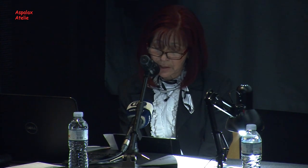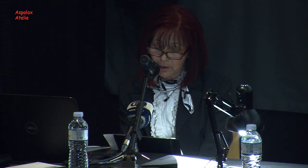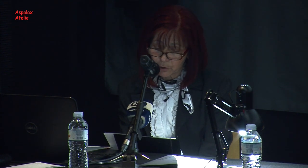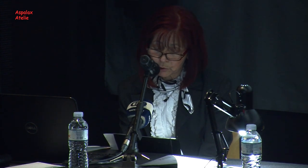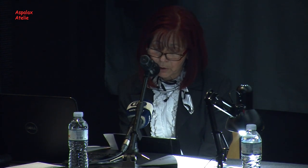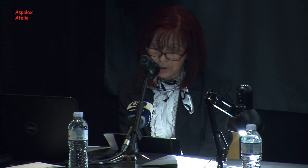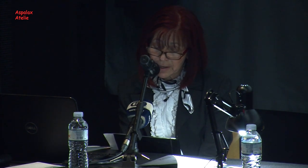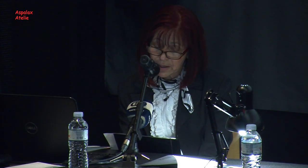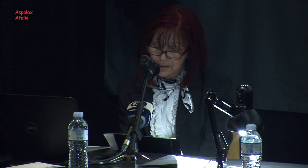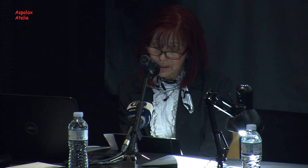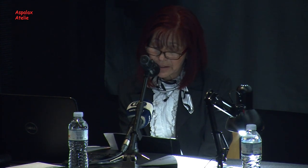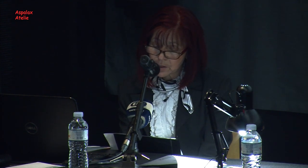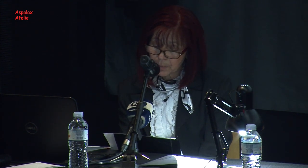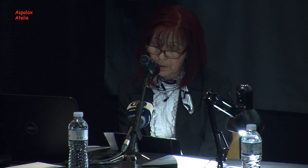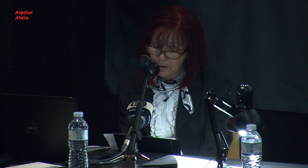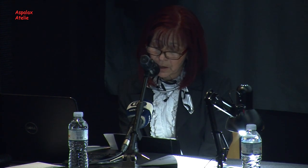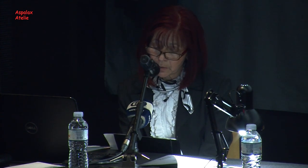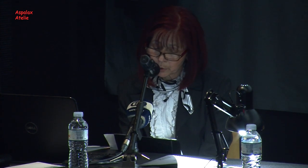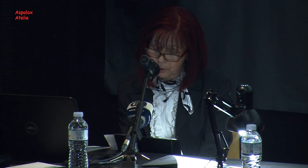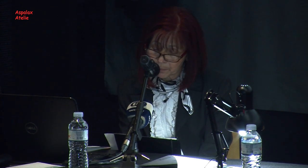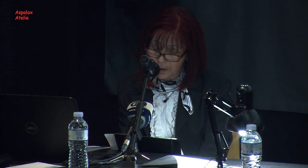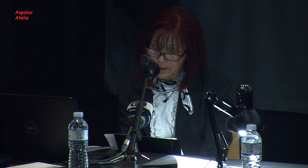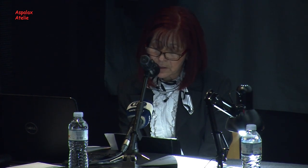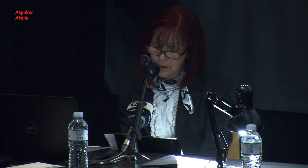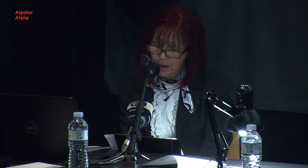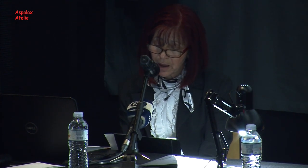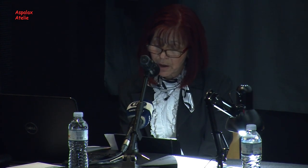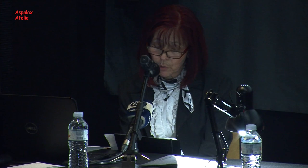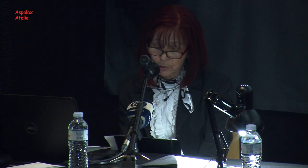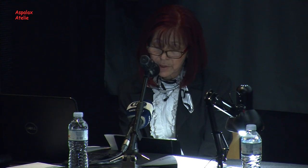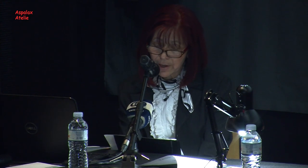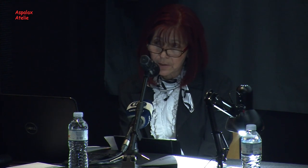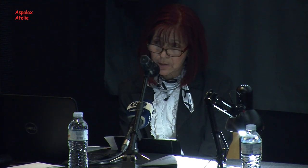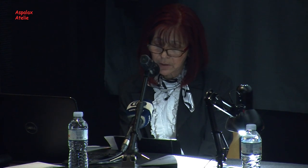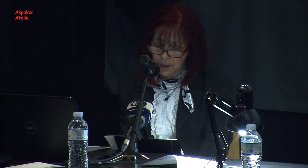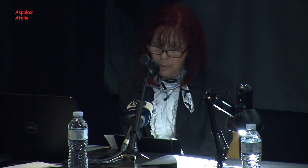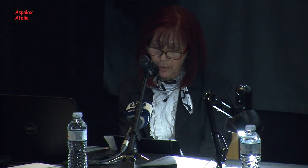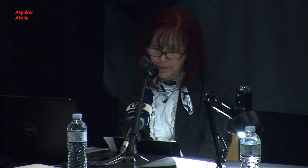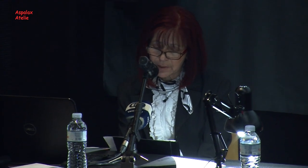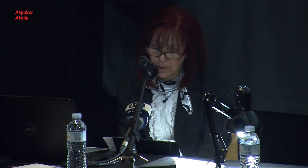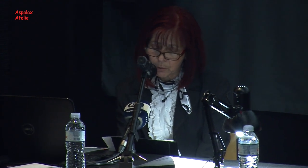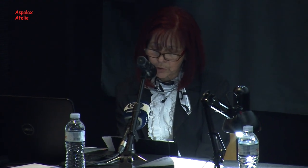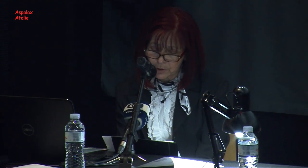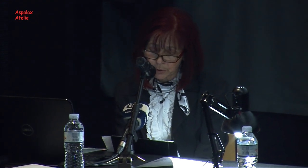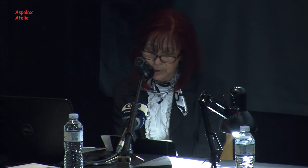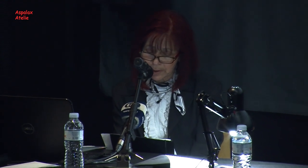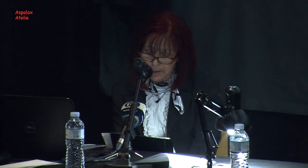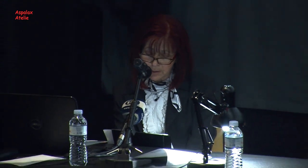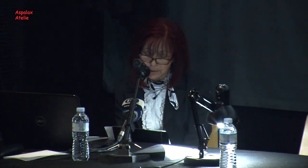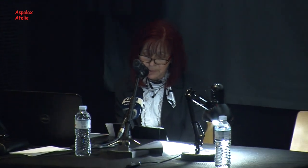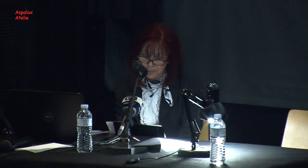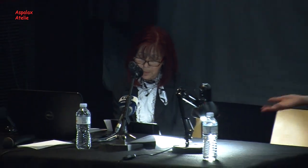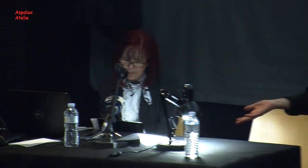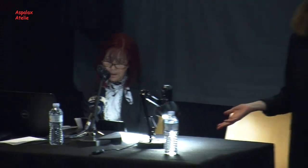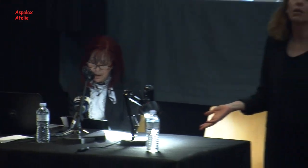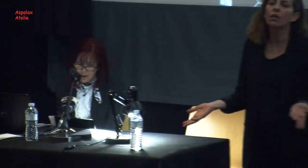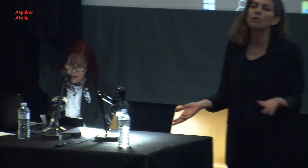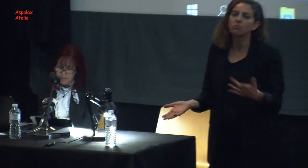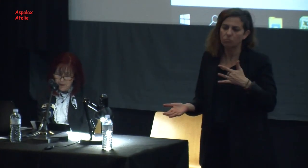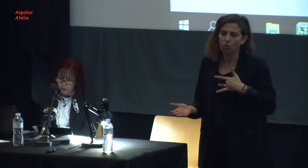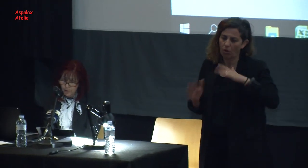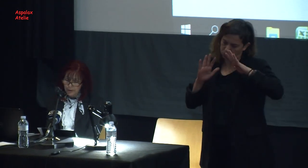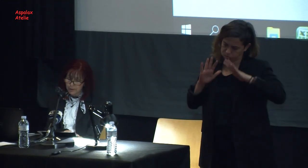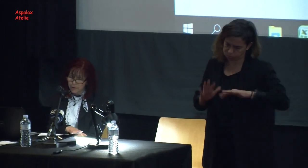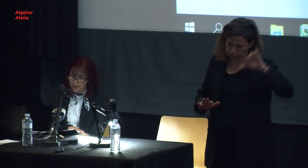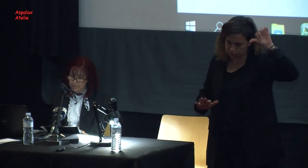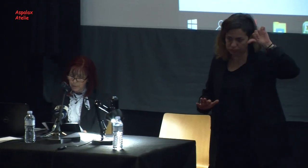της ψυχικής νόσου, συχνές υποτροπές, εκούσιες και επώδυνες ακούσιες νοσηλίες. Η